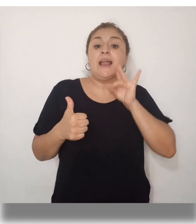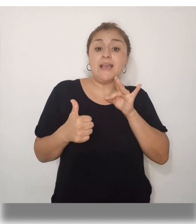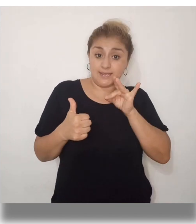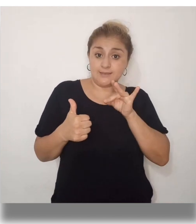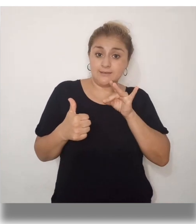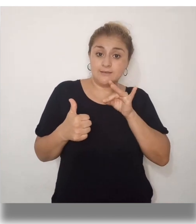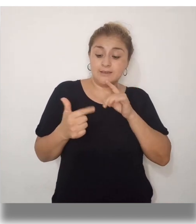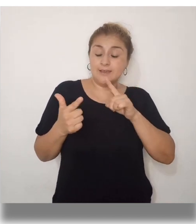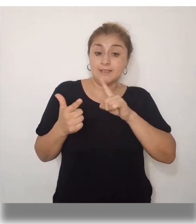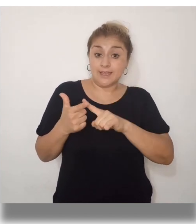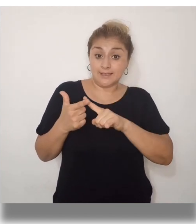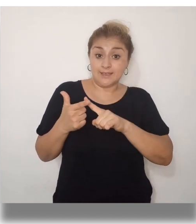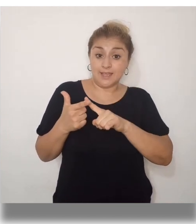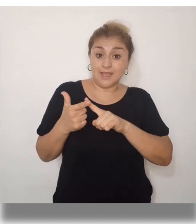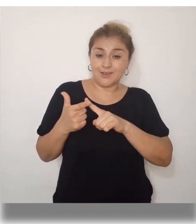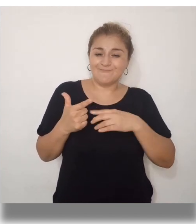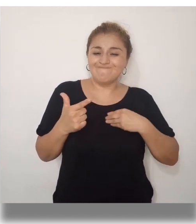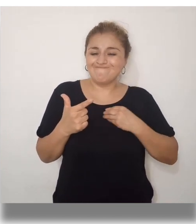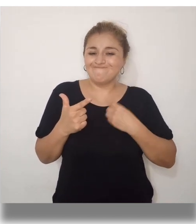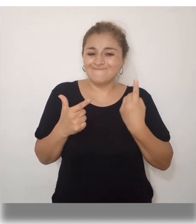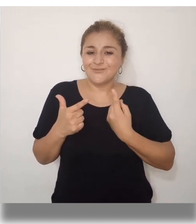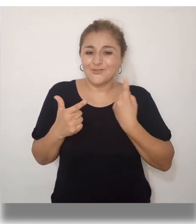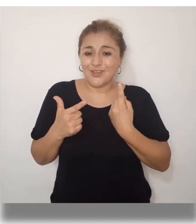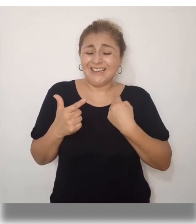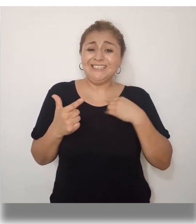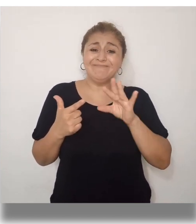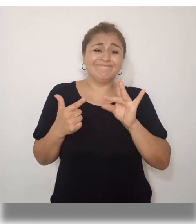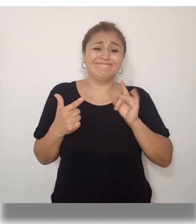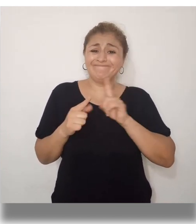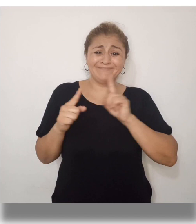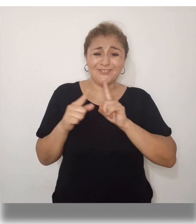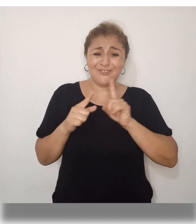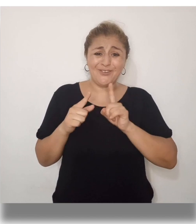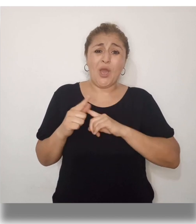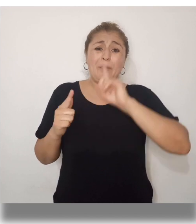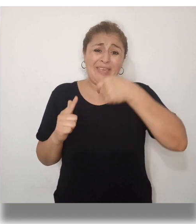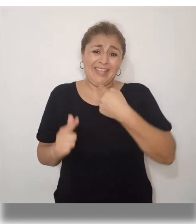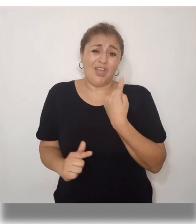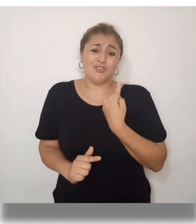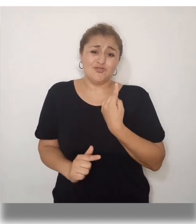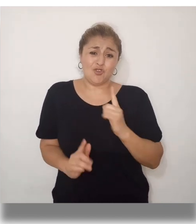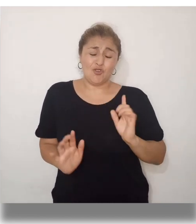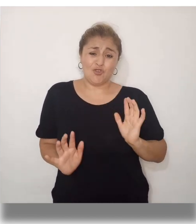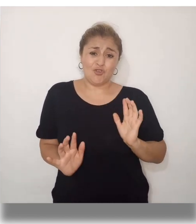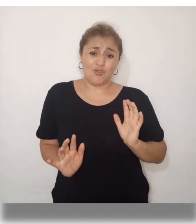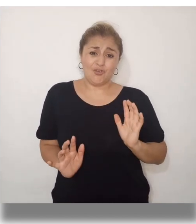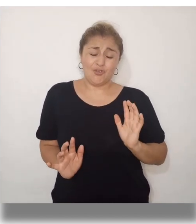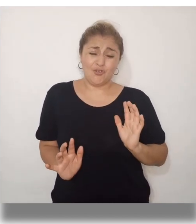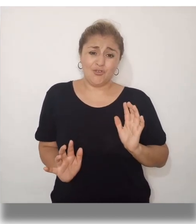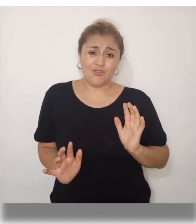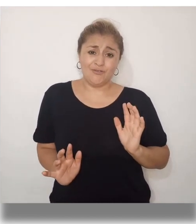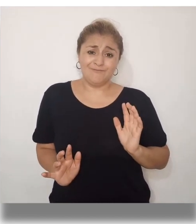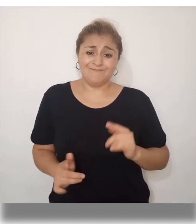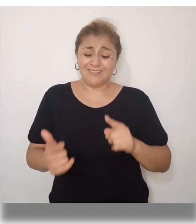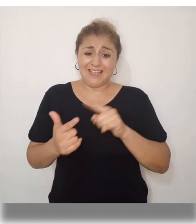es la soledad que no se elige aquella que nadie quiere o nadie ha